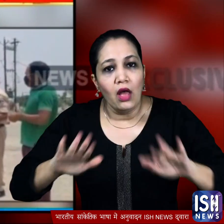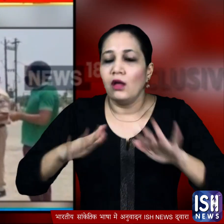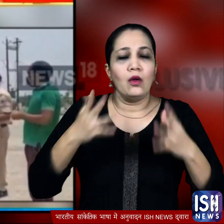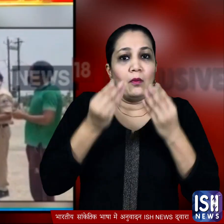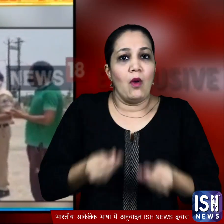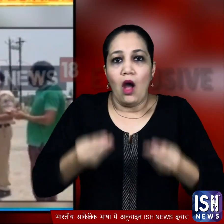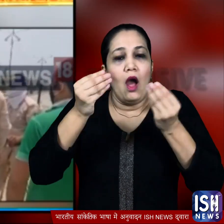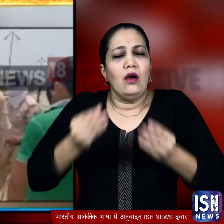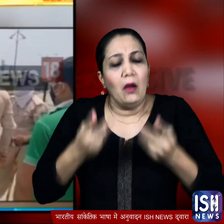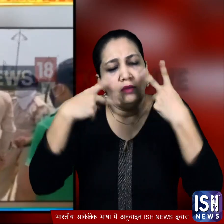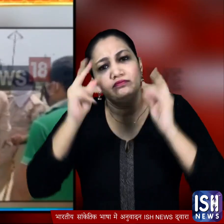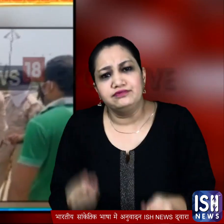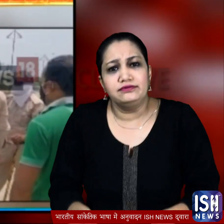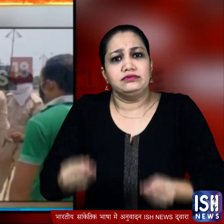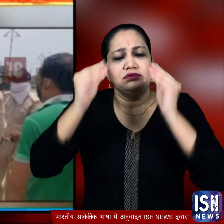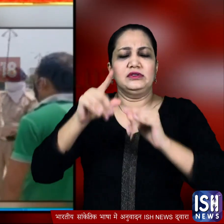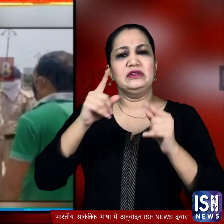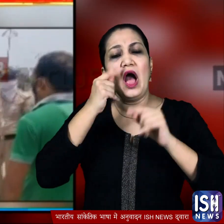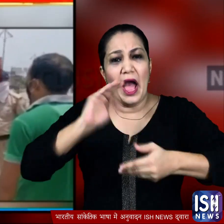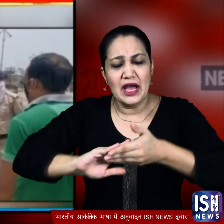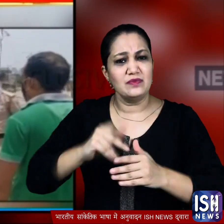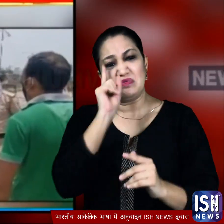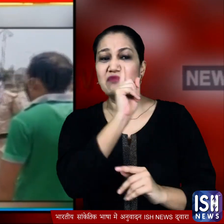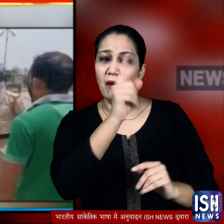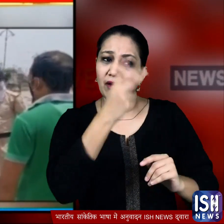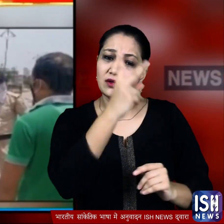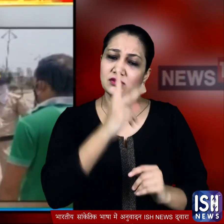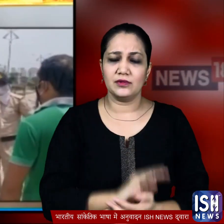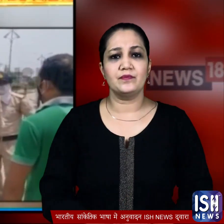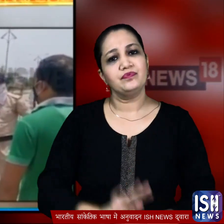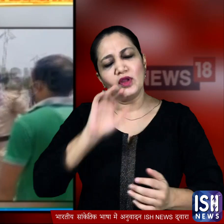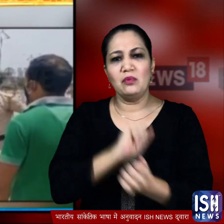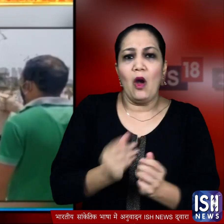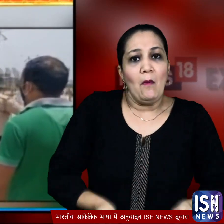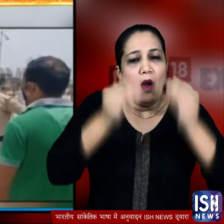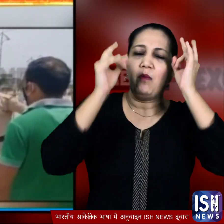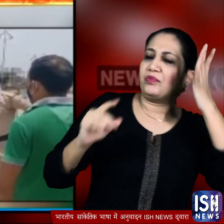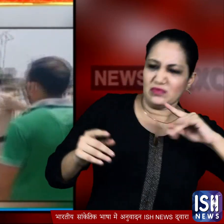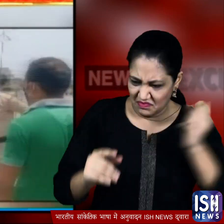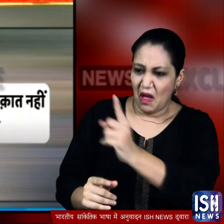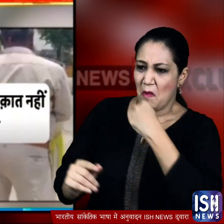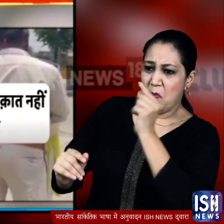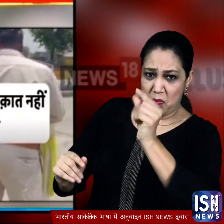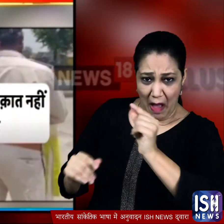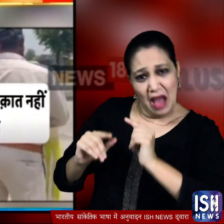होने के बजाय और बढ़ गया। तीखी बहस के बाद उस महिला के पति ने धमकी दे डाली, जिस पर पुलिस वाले का गुस्सा भड़क